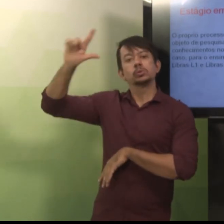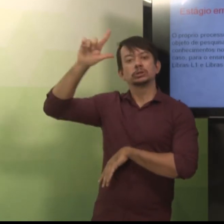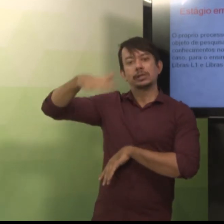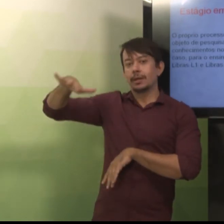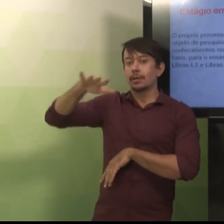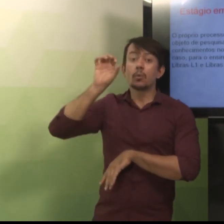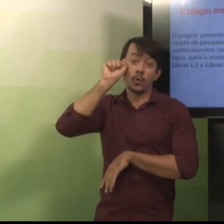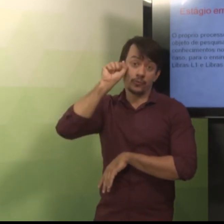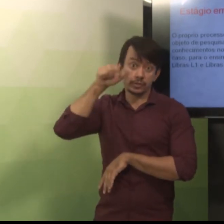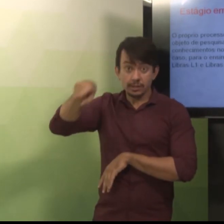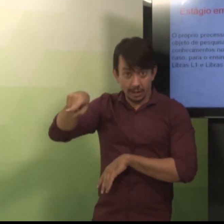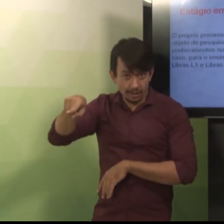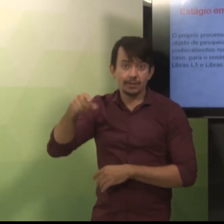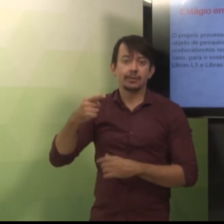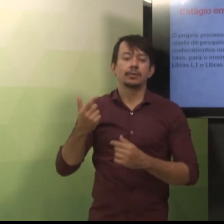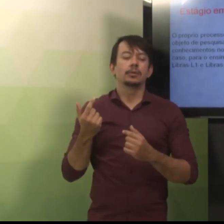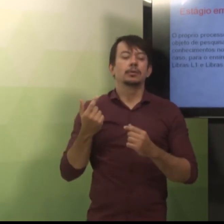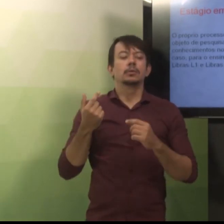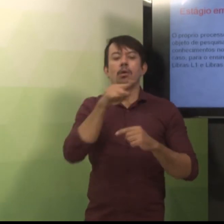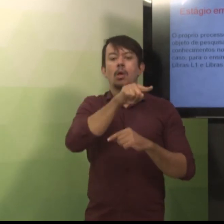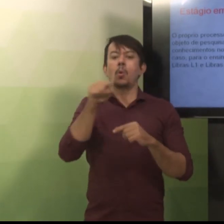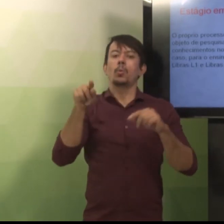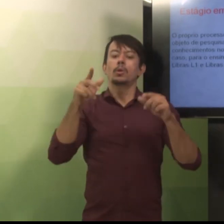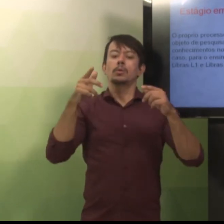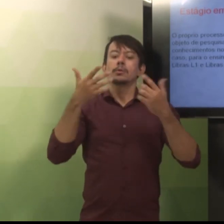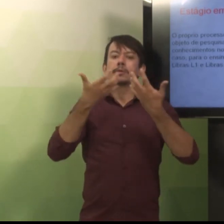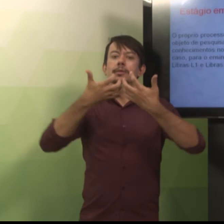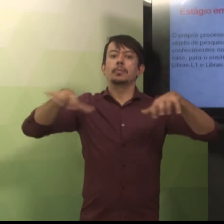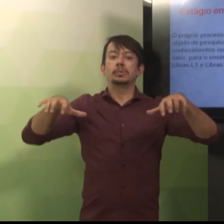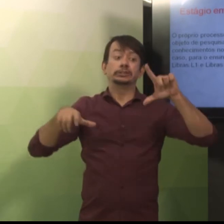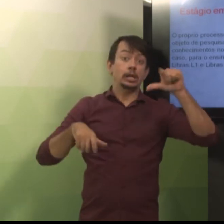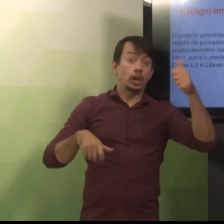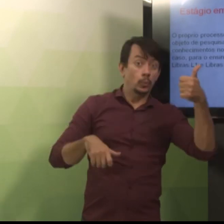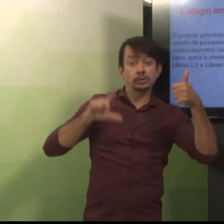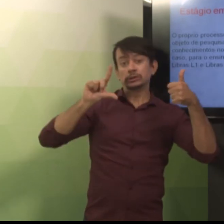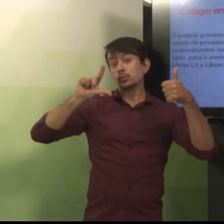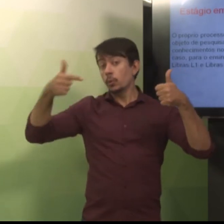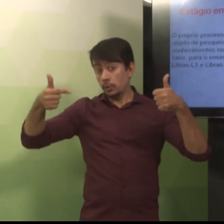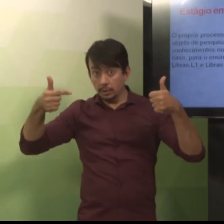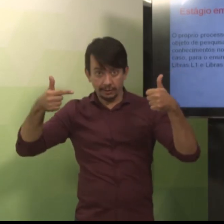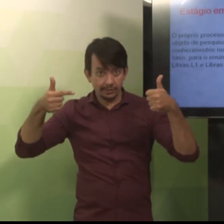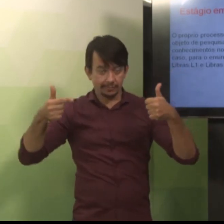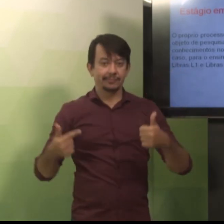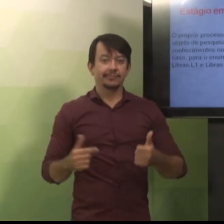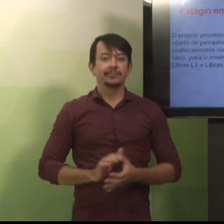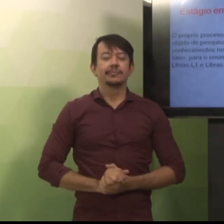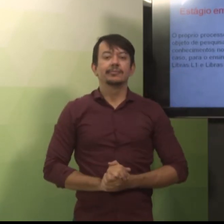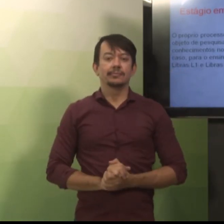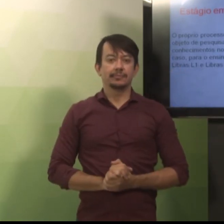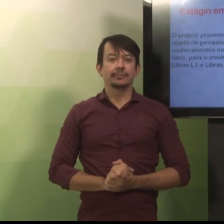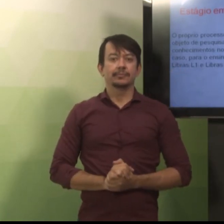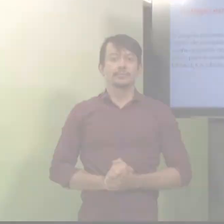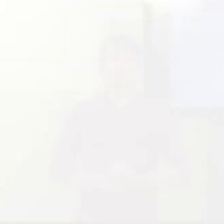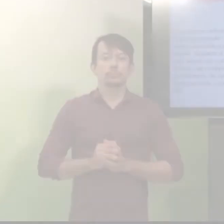ensino da L2 é diferente, porque o foco é ouvinte. Então, lembre-se que são campos diferentes, o ensino da L1 e da